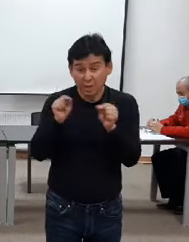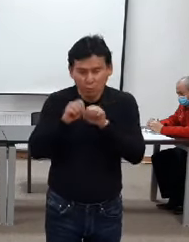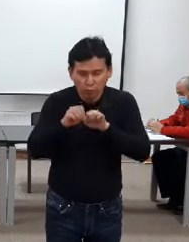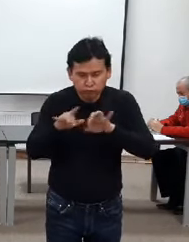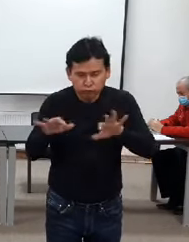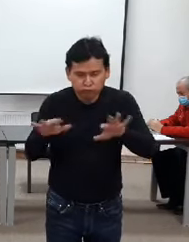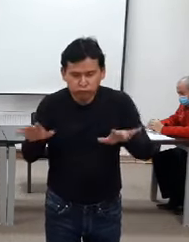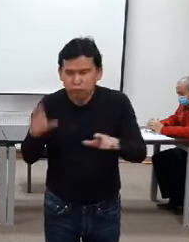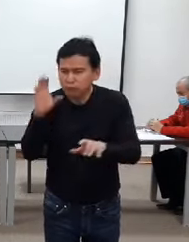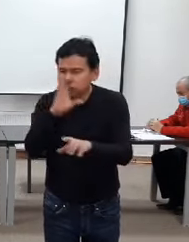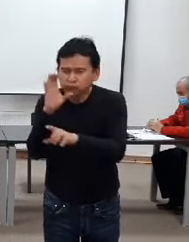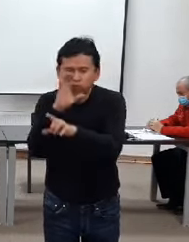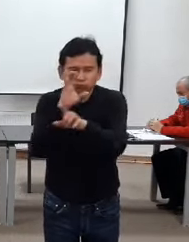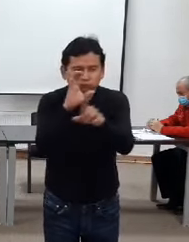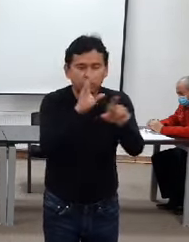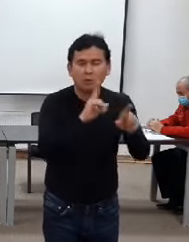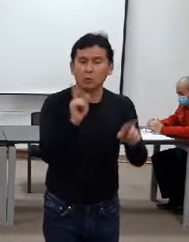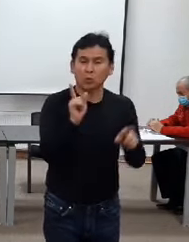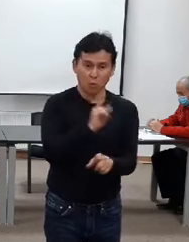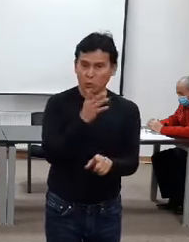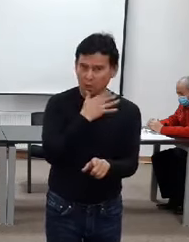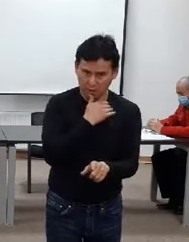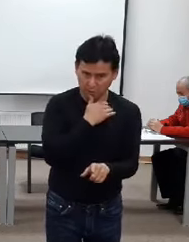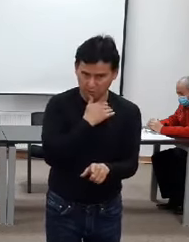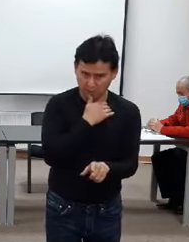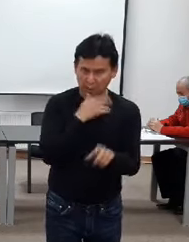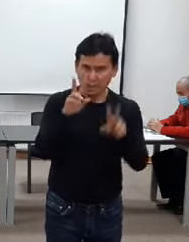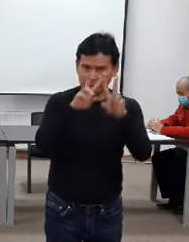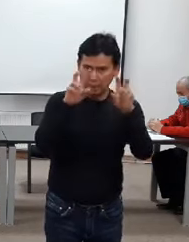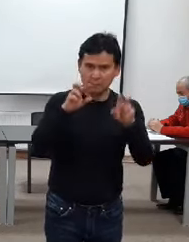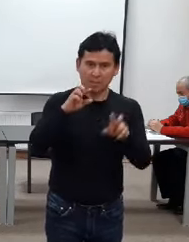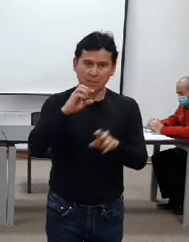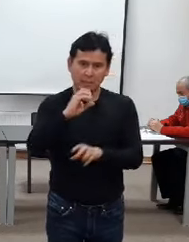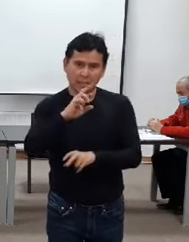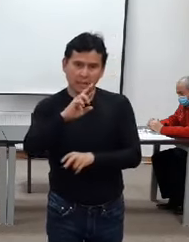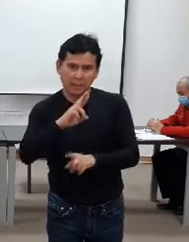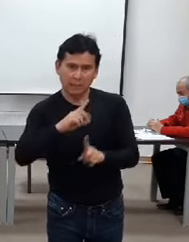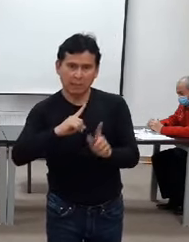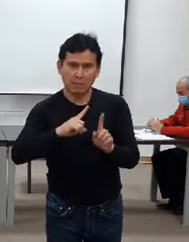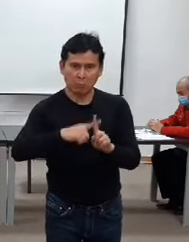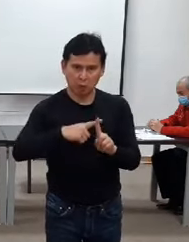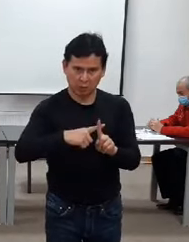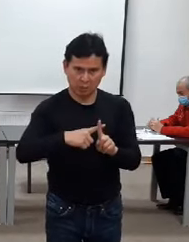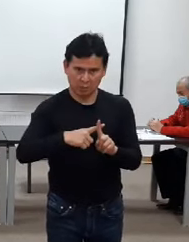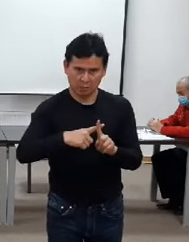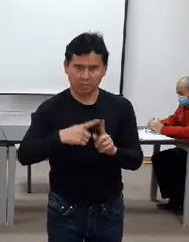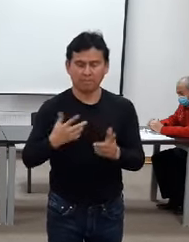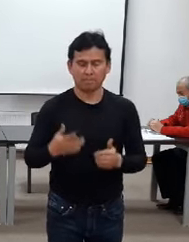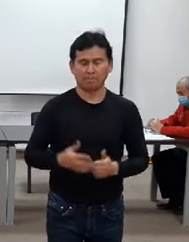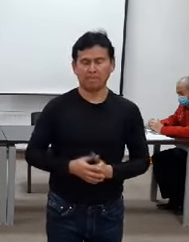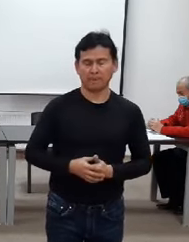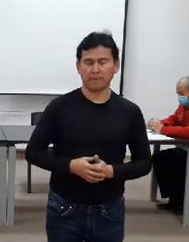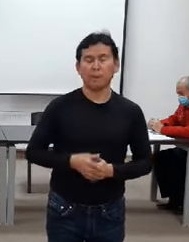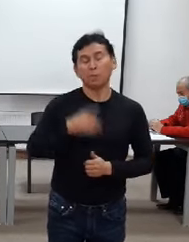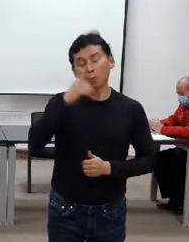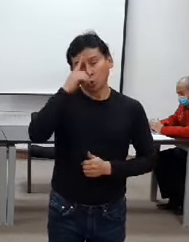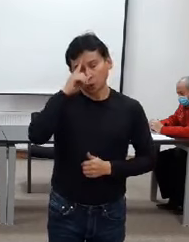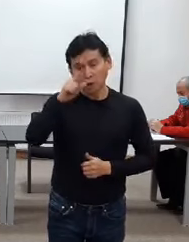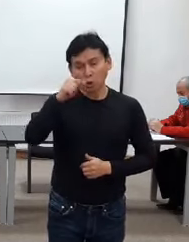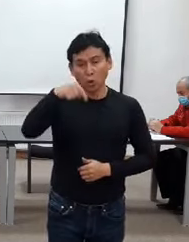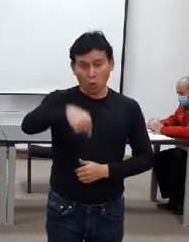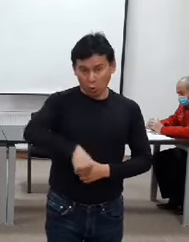una búsqueda más activa de PCR positiva en estas comunidades de mayor riesgo. Por lo tanto,